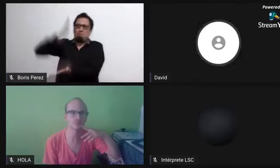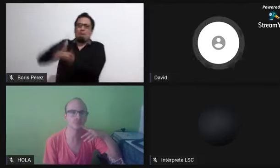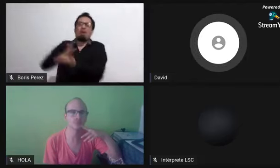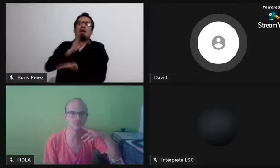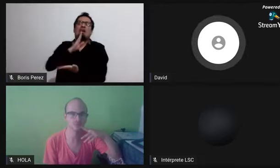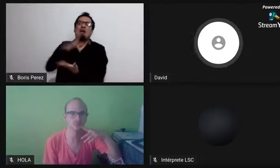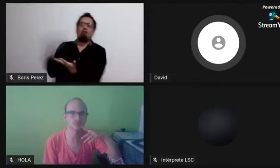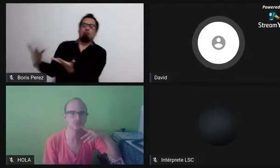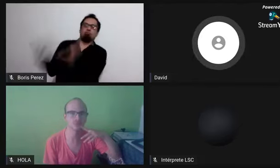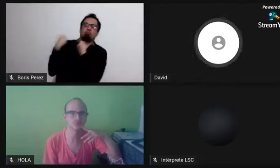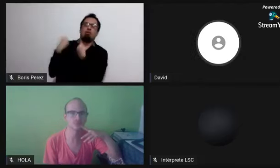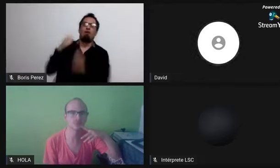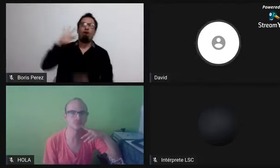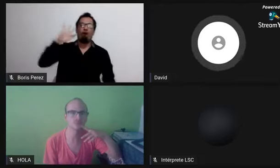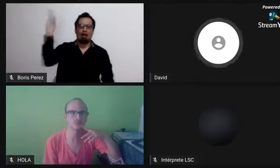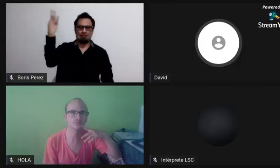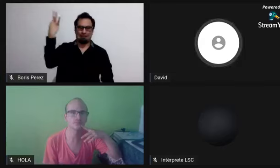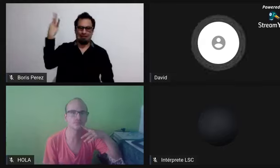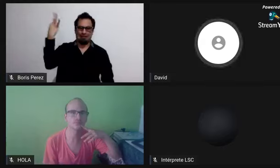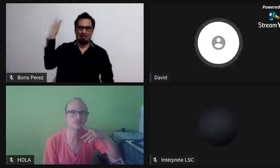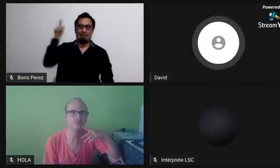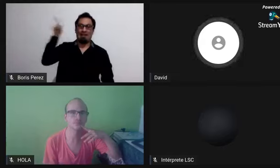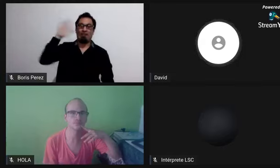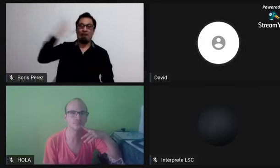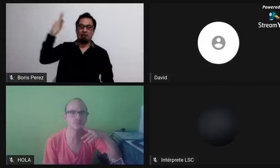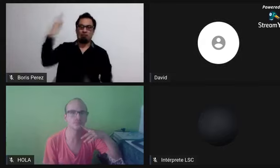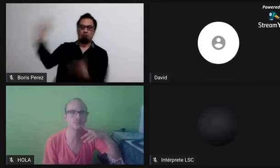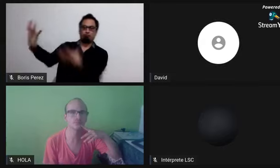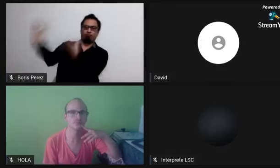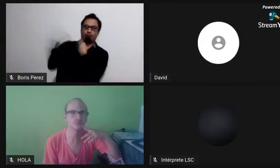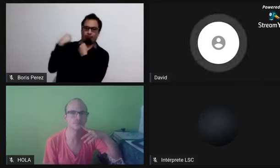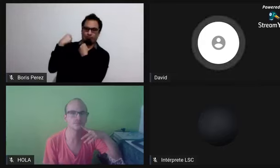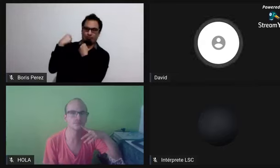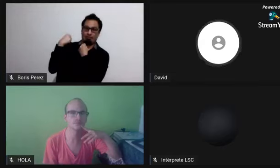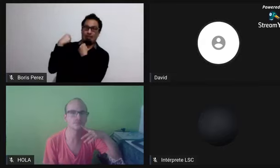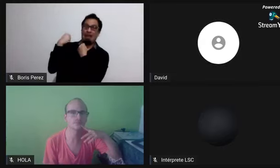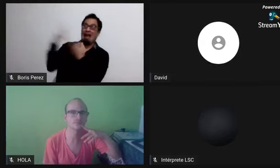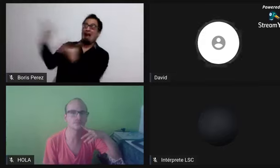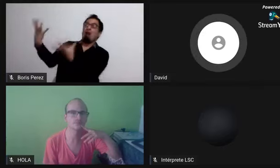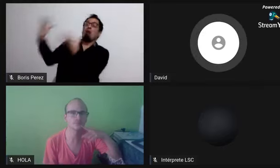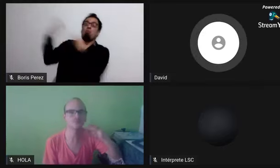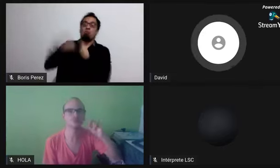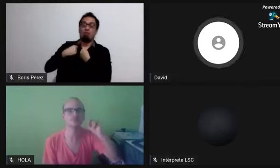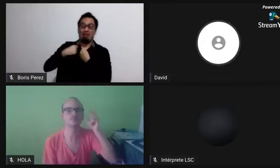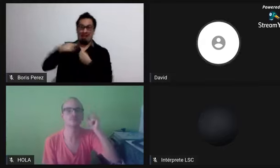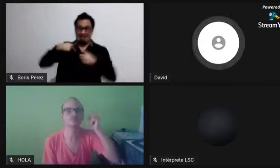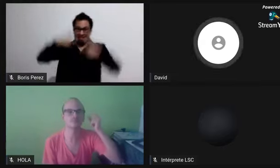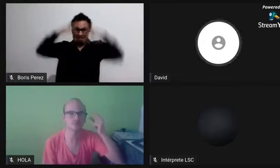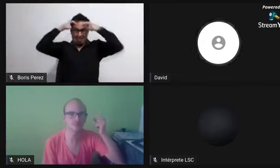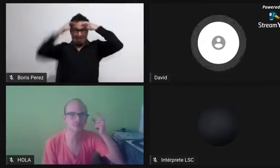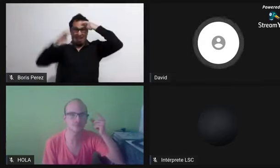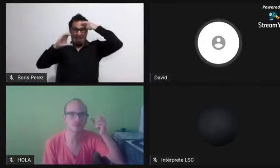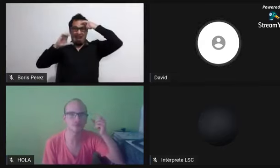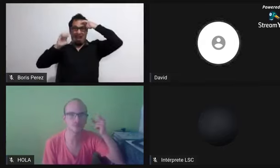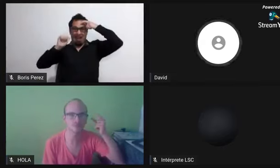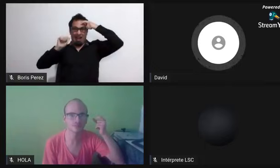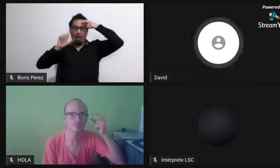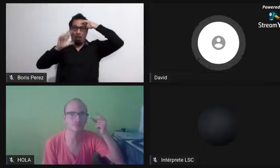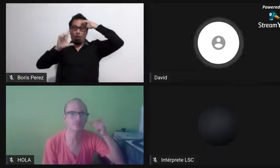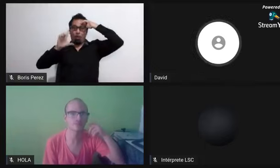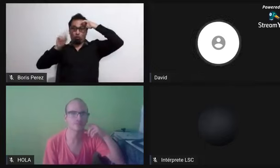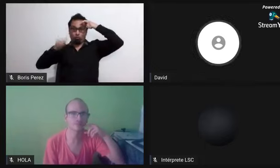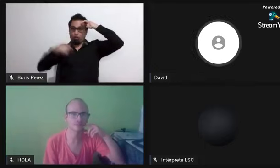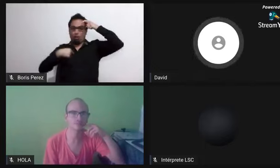se está de manera simultánea librando a una conspiración